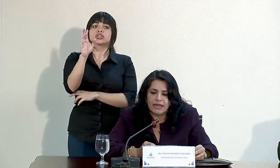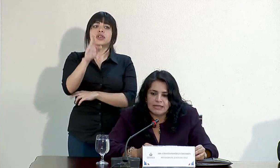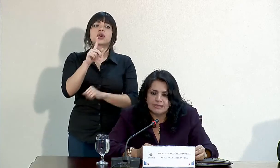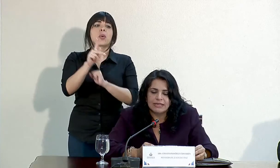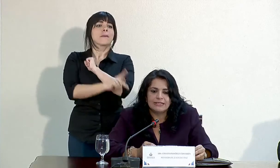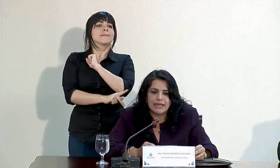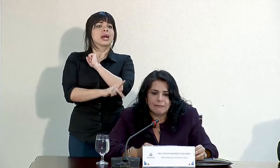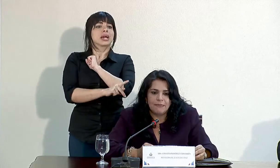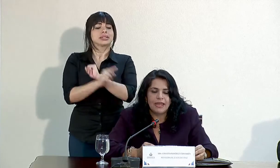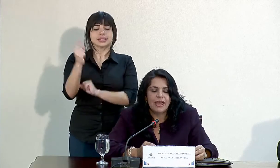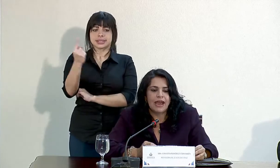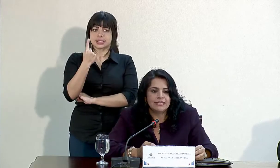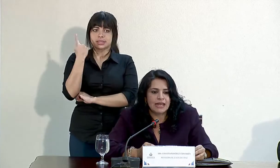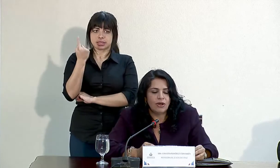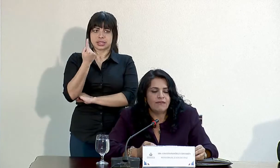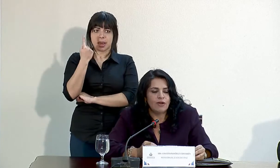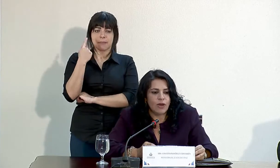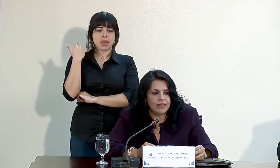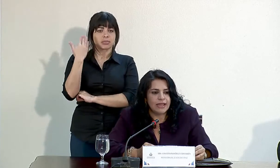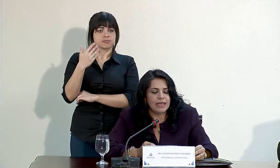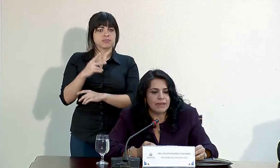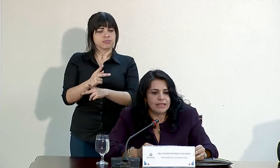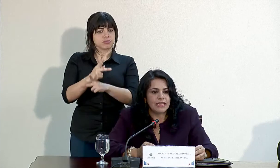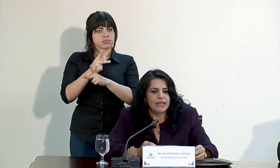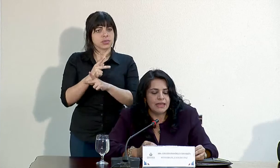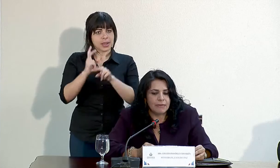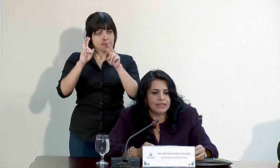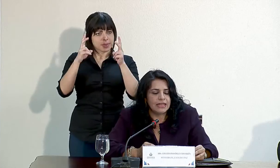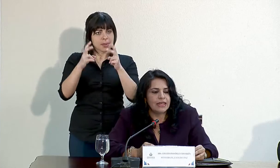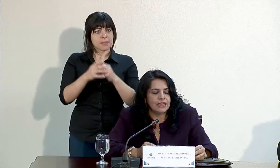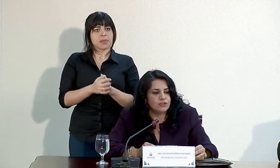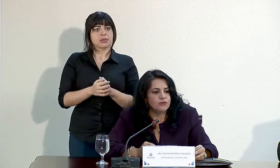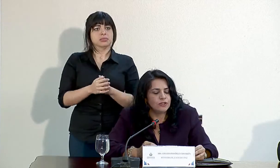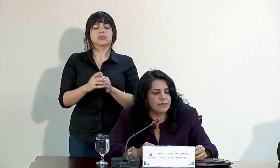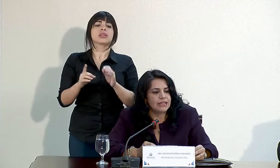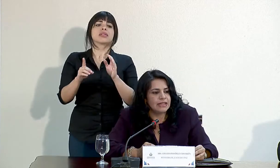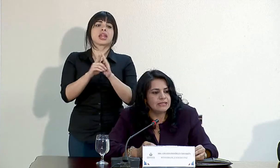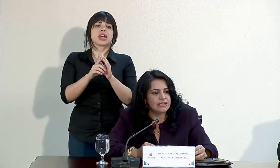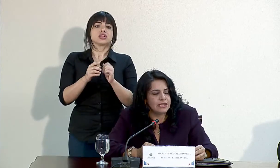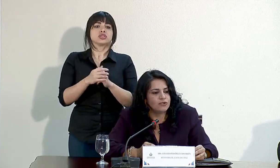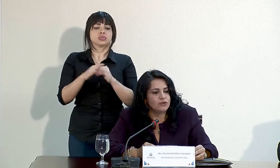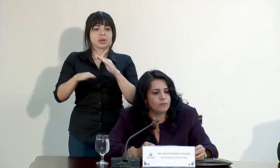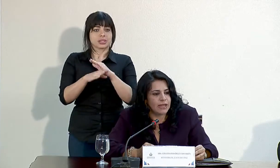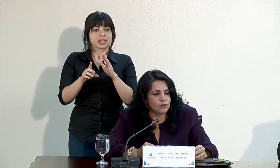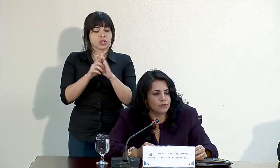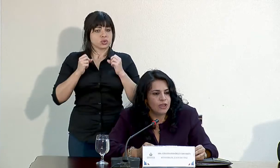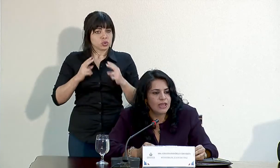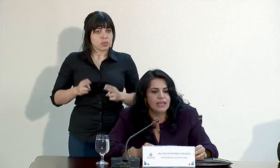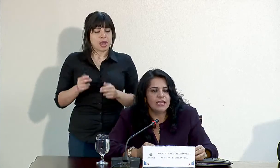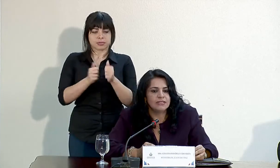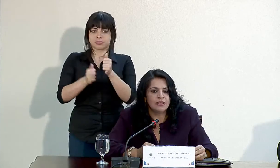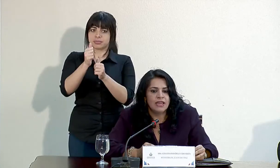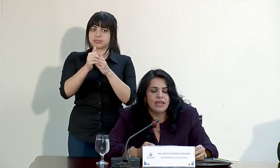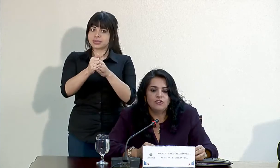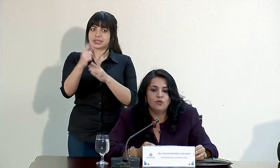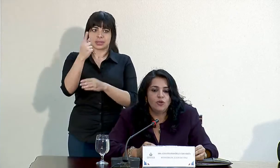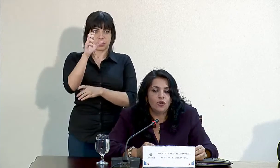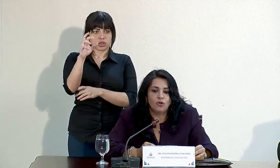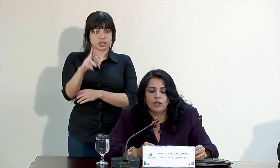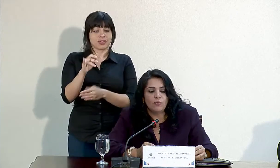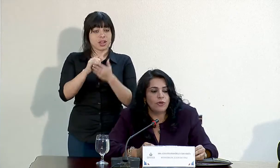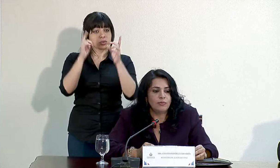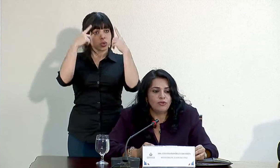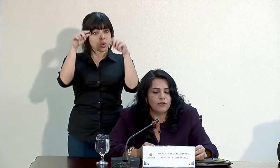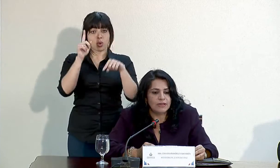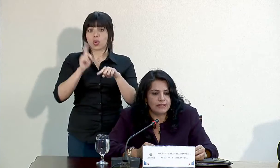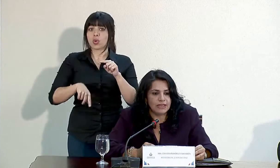un país que siempre ha estado a la vanguardia en materia de derechos fundamentales y de derechos humanos. Y ese es un logro